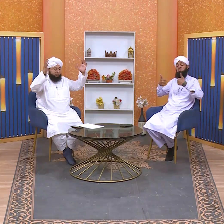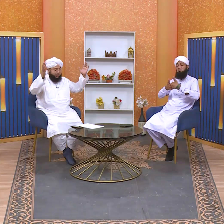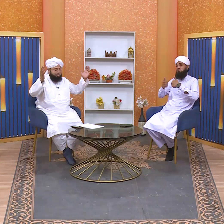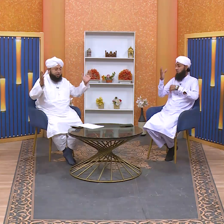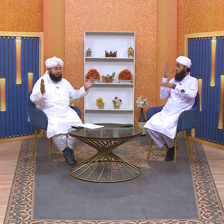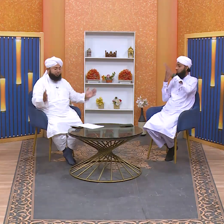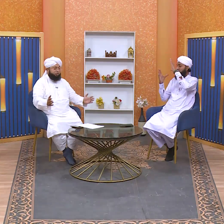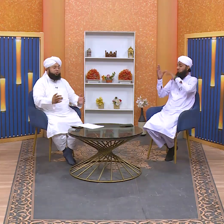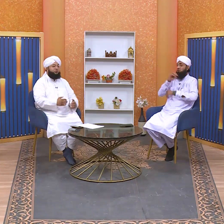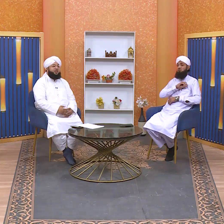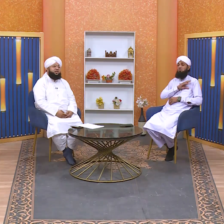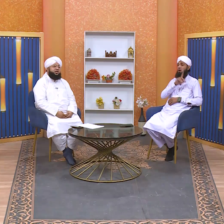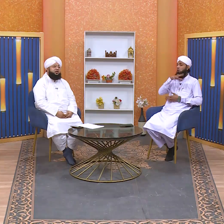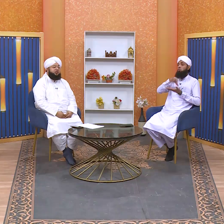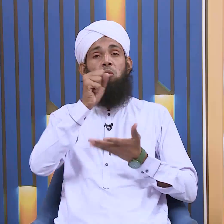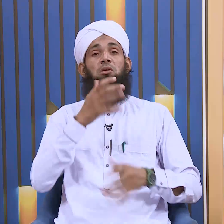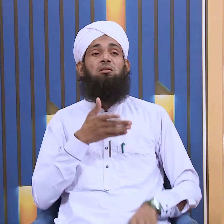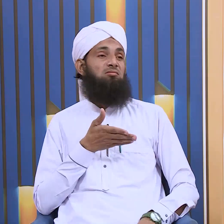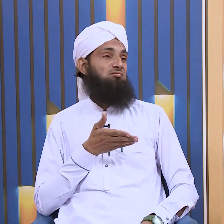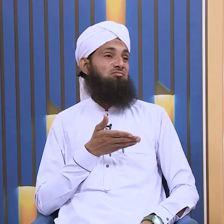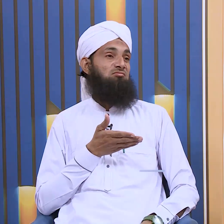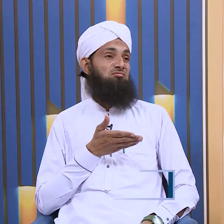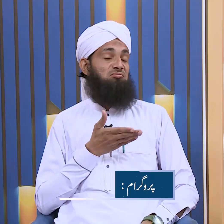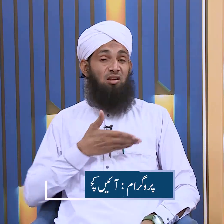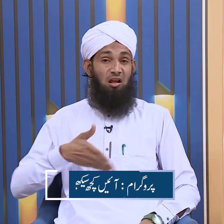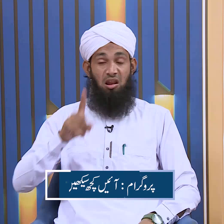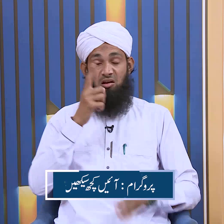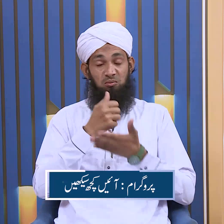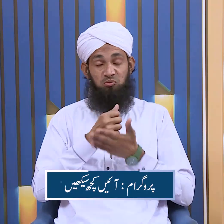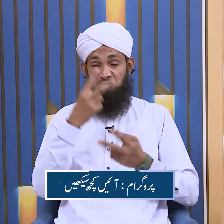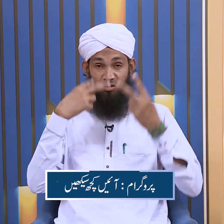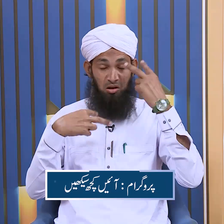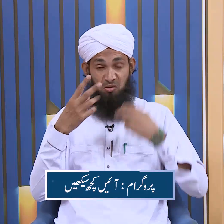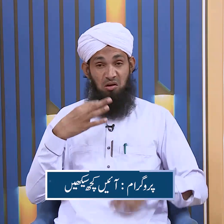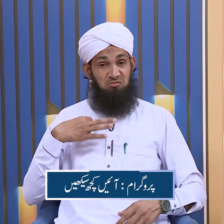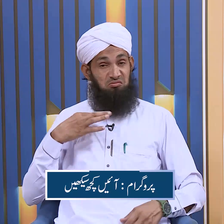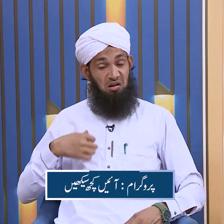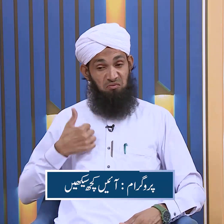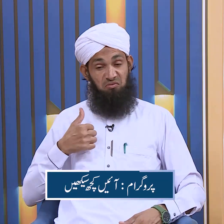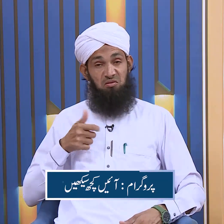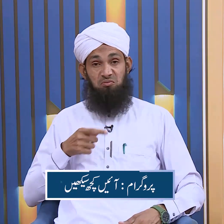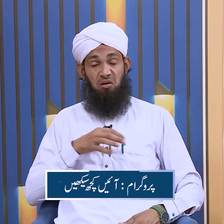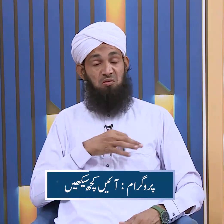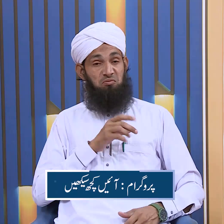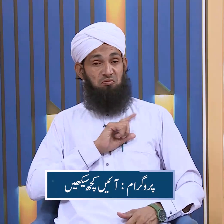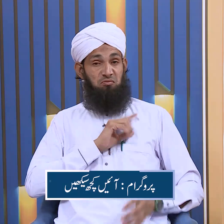اعمال بھی نامقبول ہو جاتے ہیں۔ اللہ پاک ہمیں تکبر، ریاکاری کی تباہ کاری اور حب جاہ سے نجات عطا